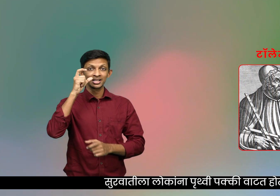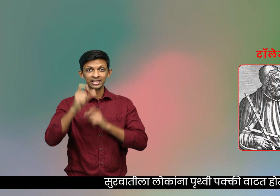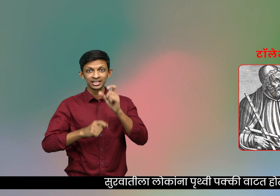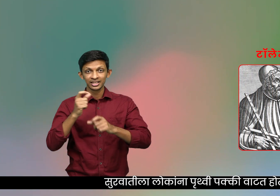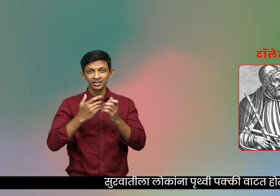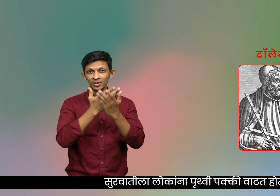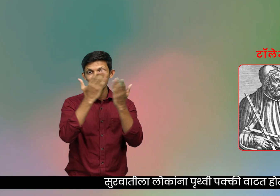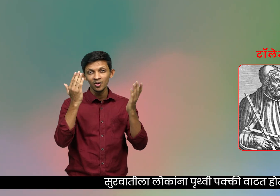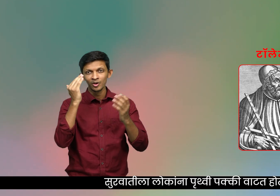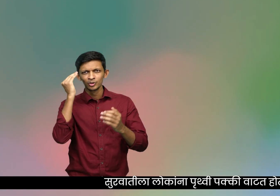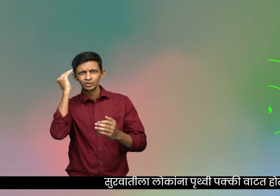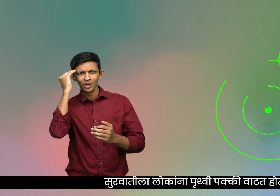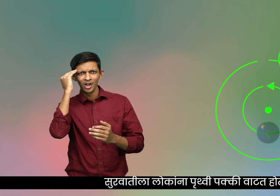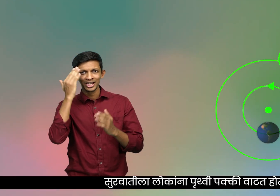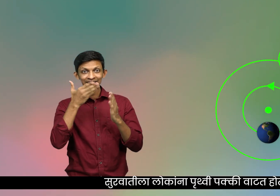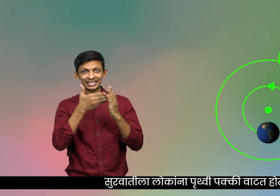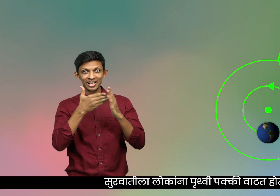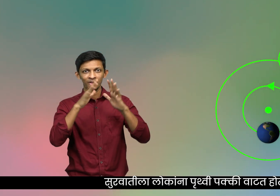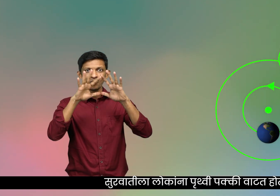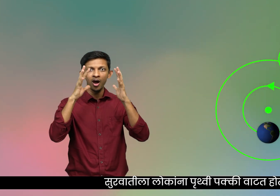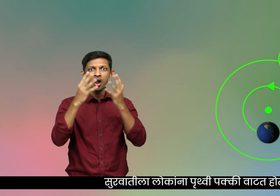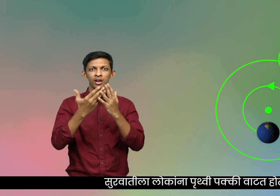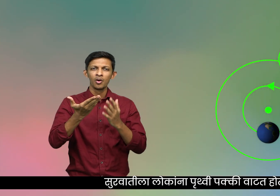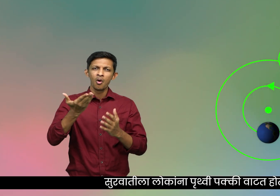सुरुवातीला लोकांना पृथ्वी पक्की वाटत होती